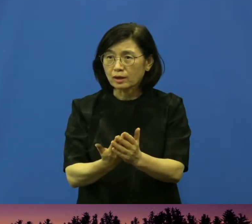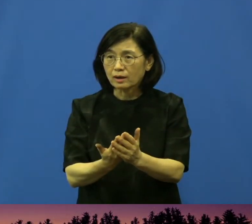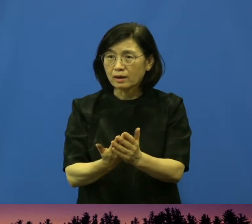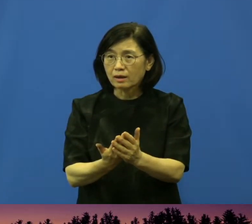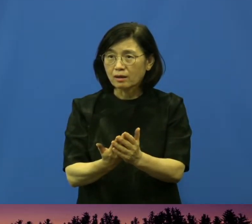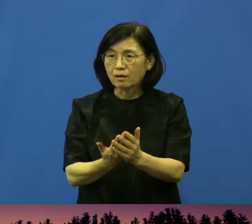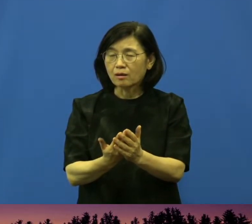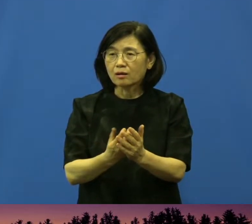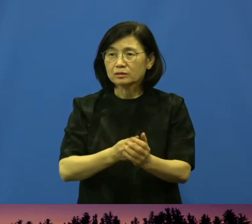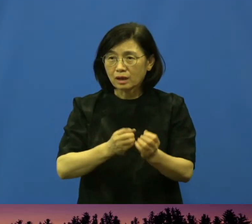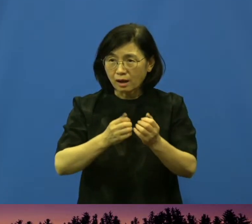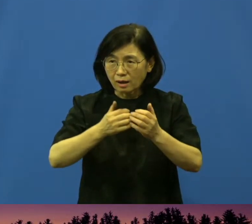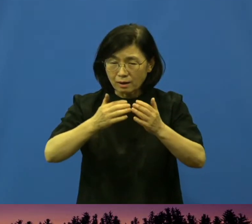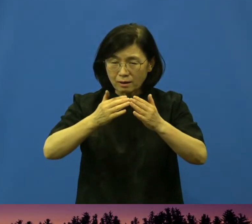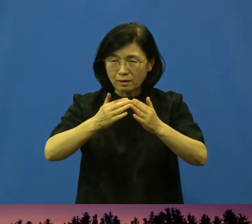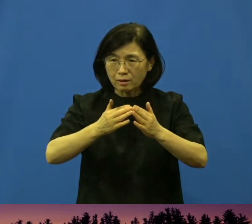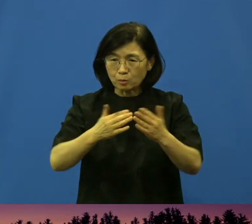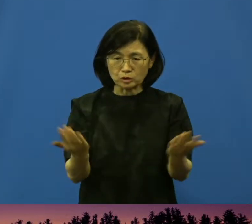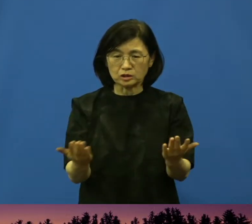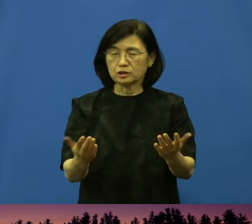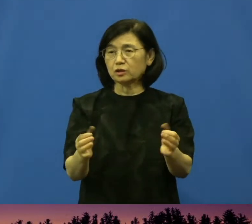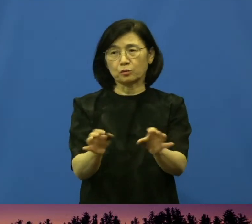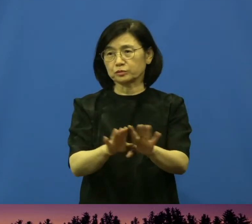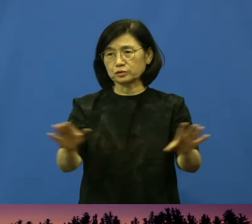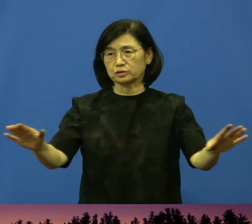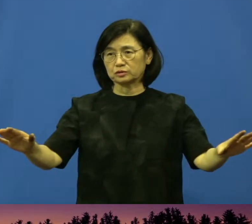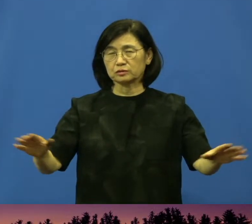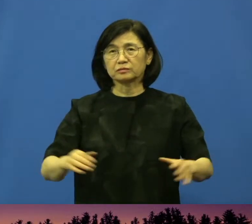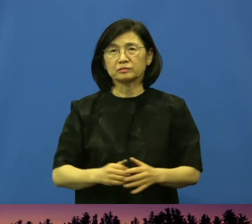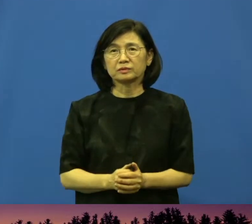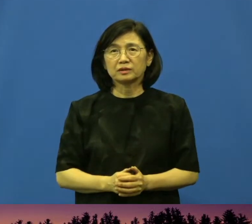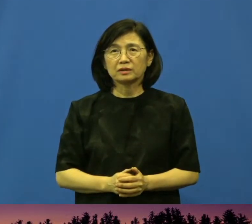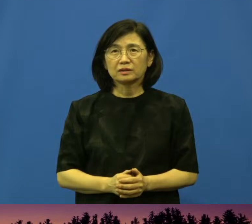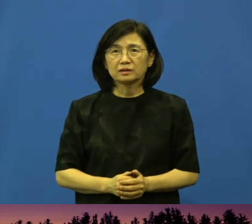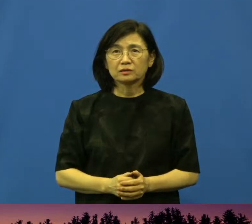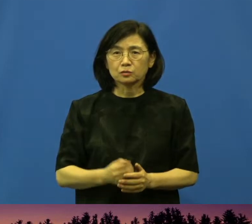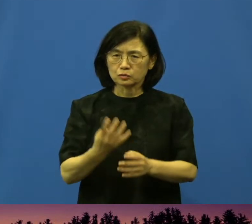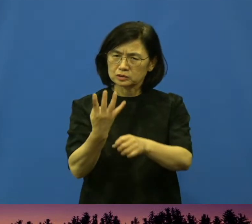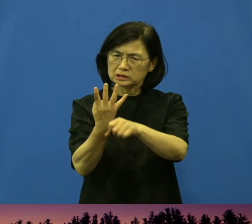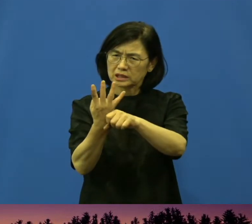몇 년 전에 코로나가 19가 닥쳤습니다. 그죠?